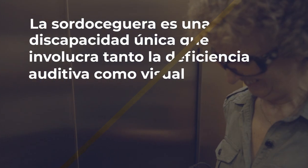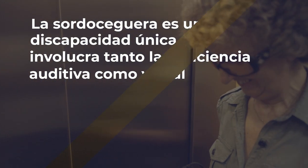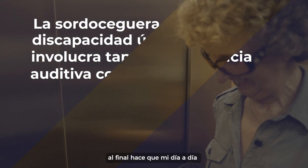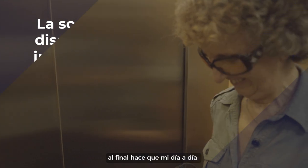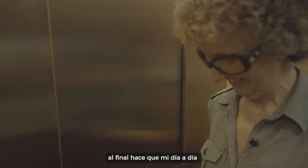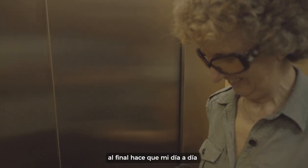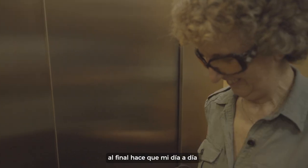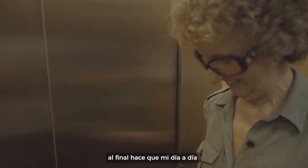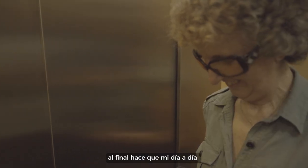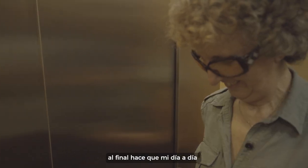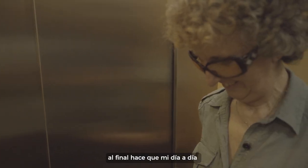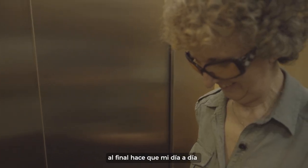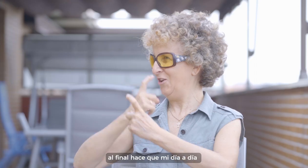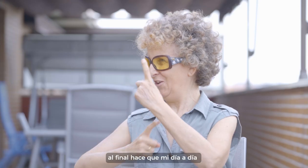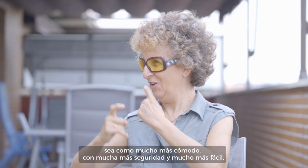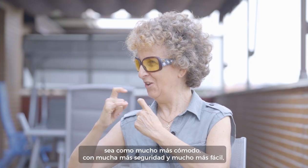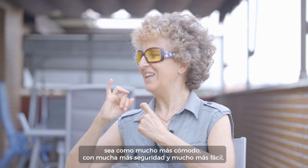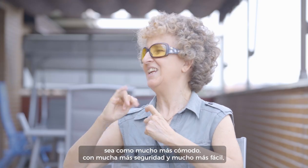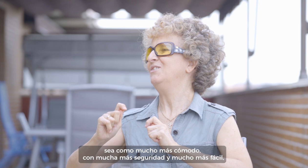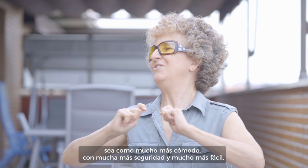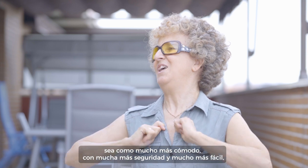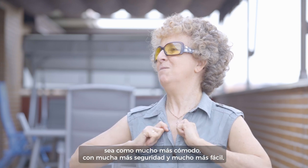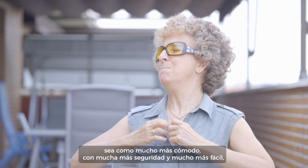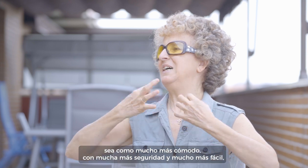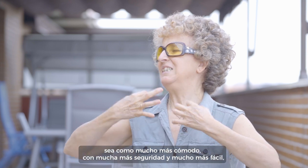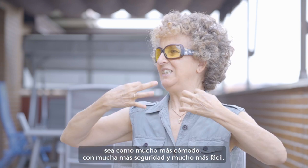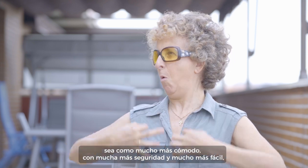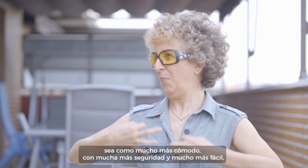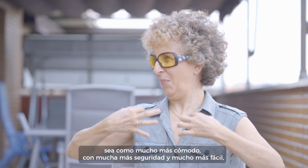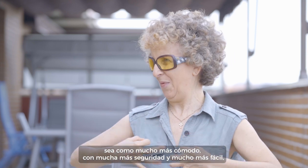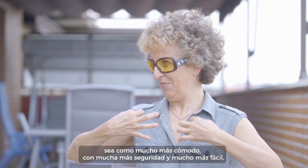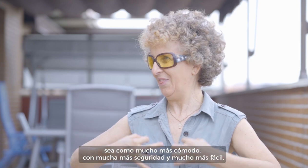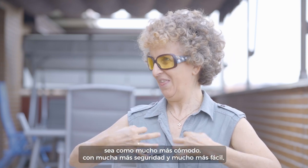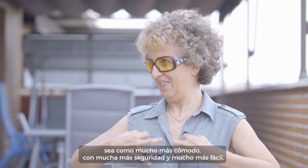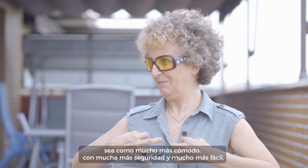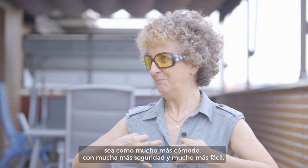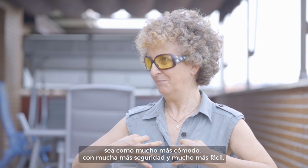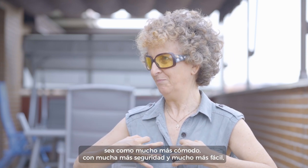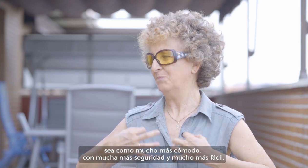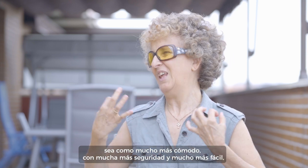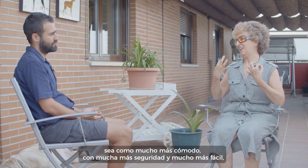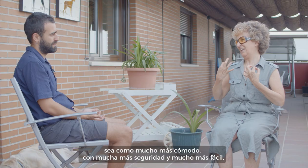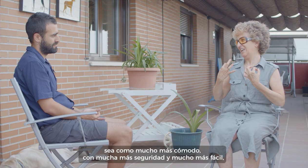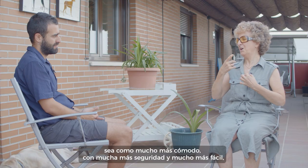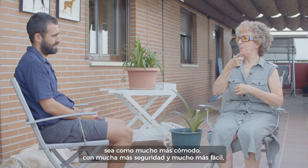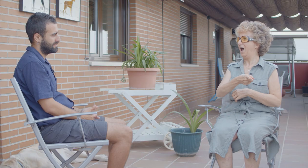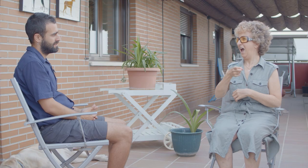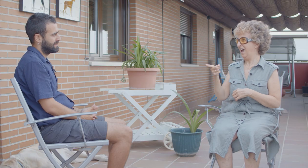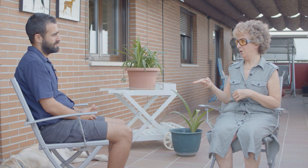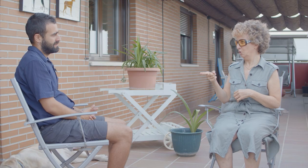pues al final hace que mi día a día sea como mucho más cómodo, con mucha más seguridad y mucho más fácil.